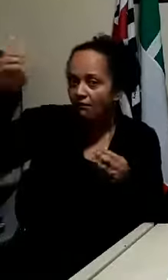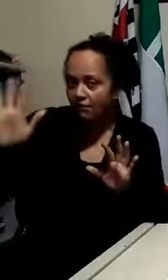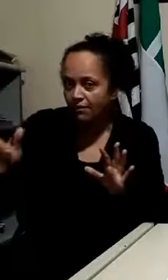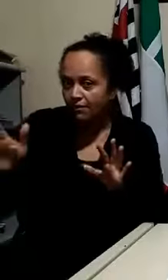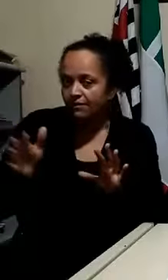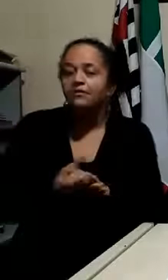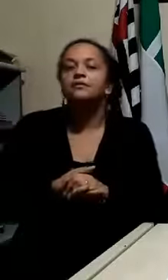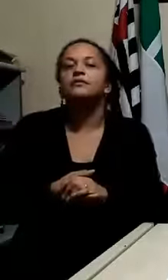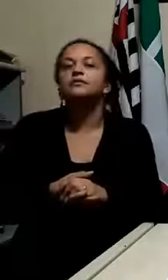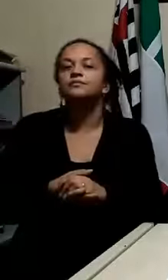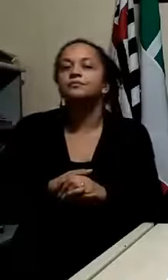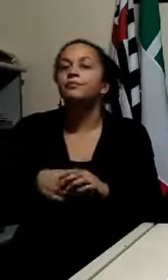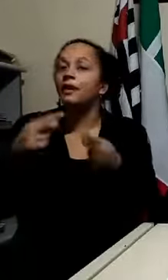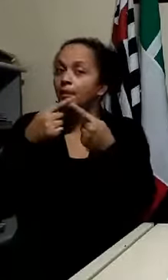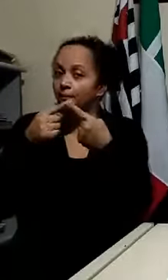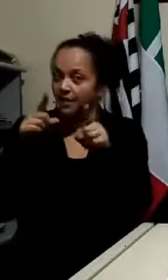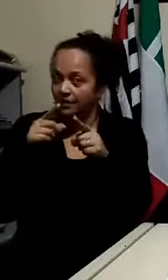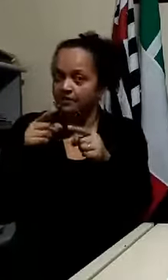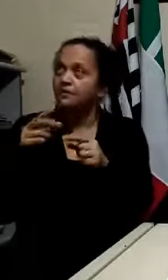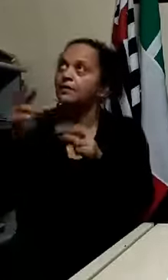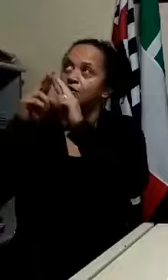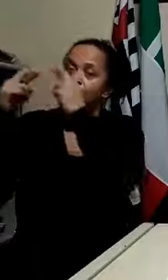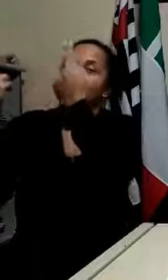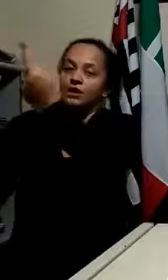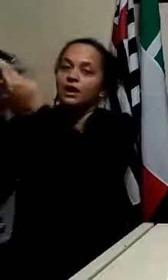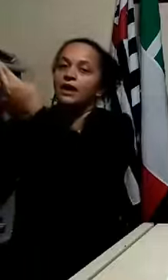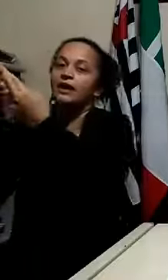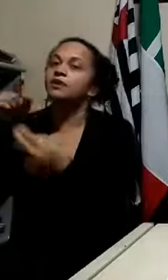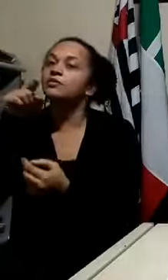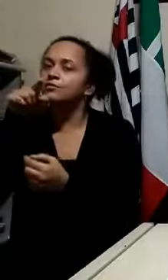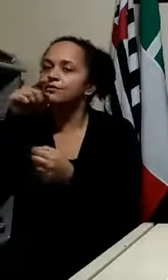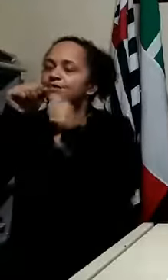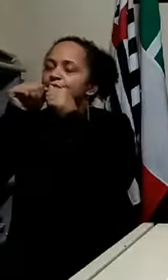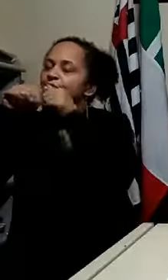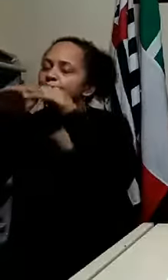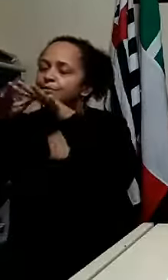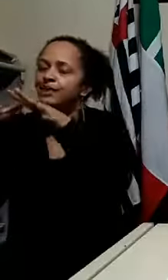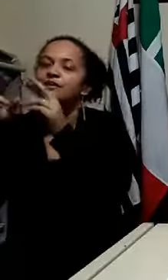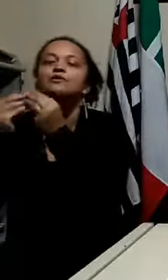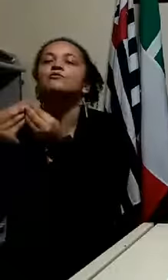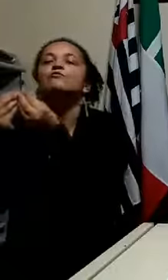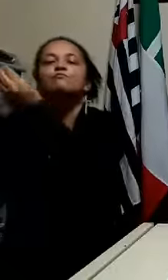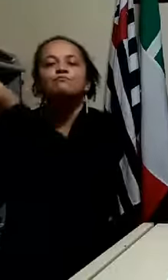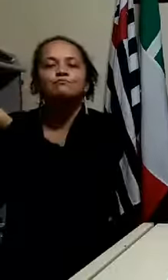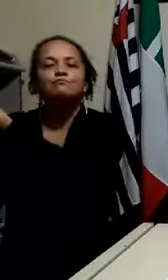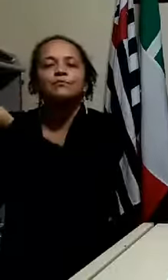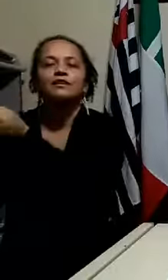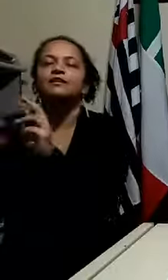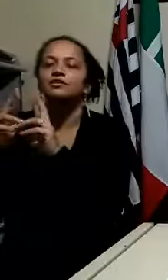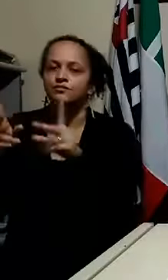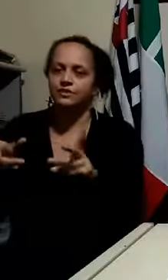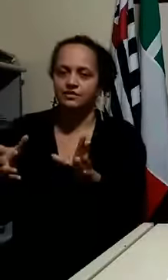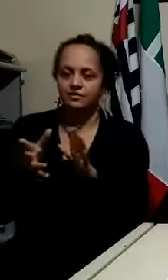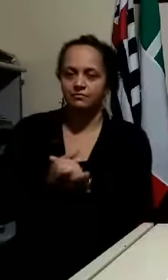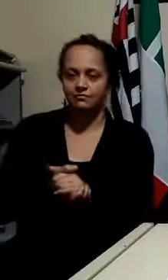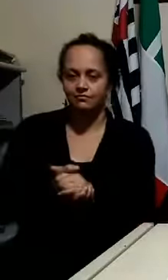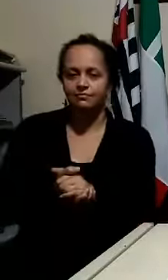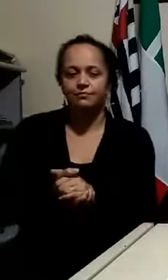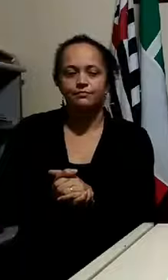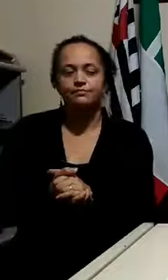mais bem-aventurado, muito mais abençoado quando você dá do que quando você recebe. Olha aí.